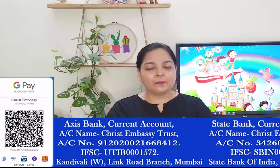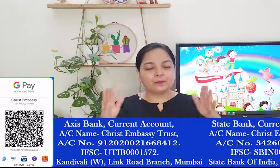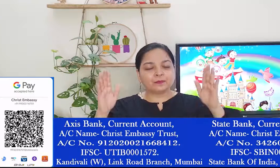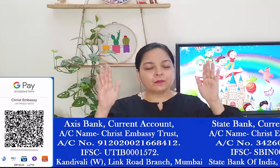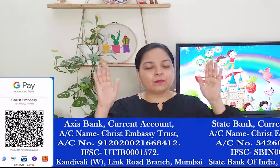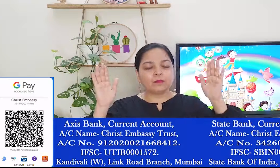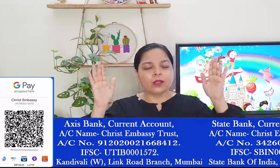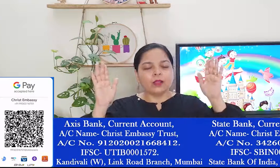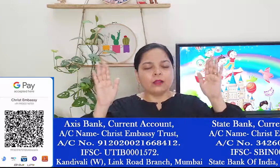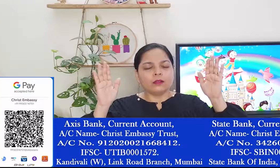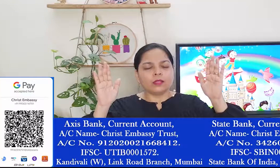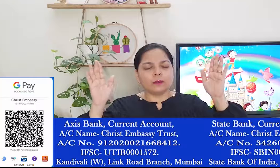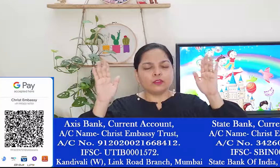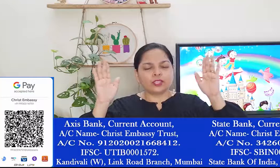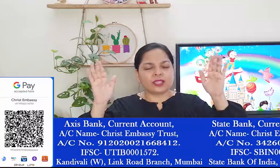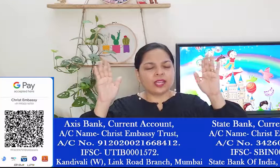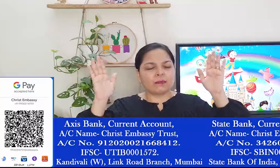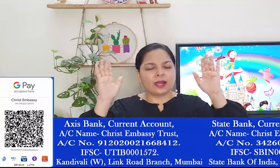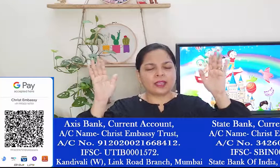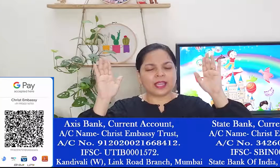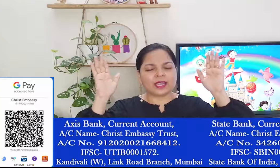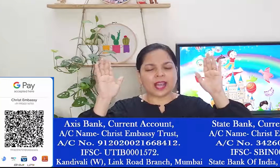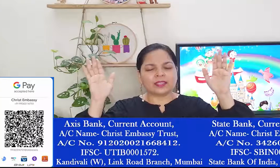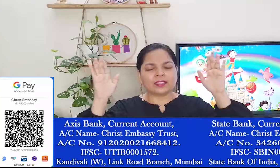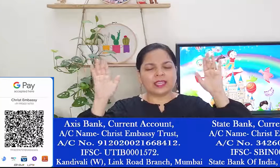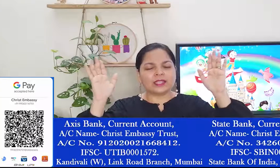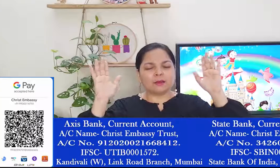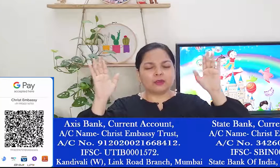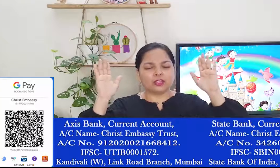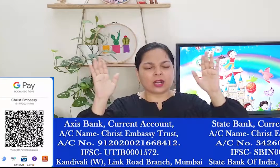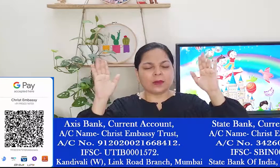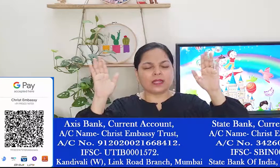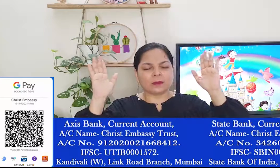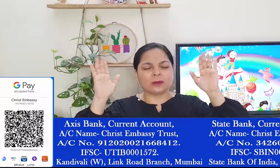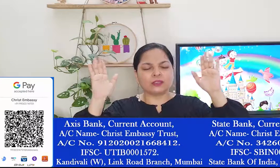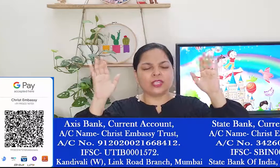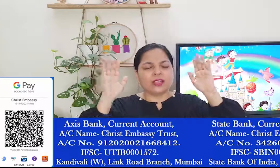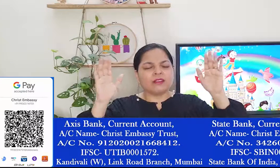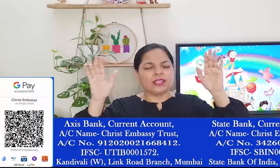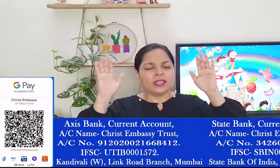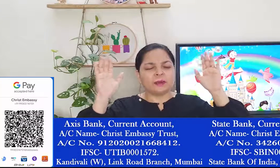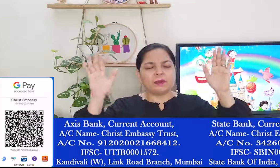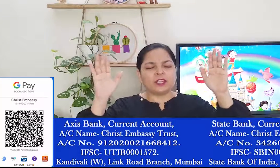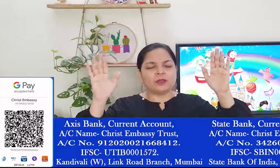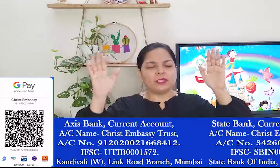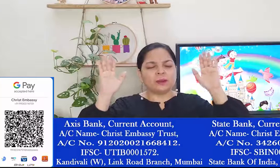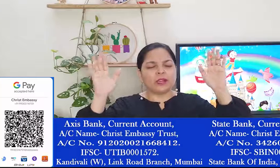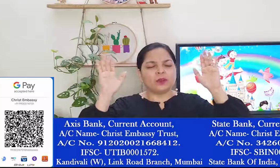করব। রে বৌন্দ্রালা বাগরাটে কে বৈশা খারাবা মাস থেকে রাশা খারা হান্দ্রে। ধন্যবাদ এই